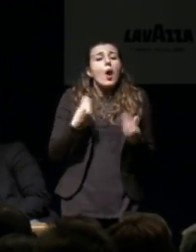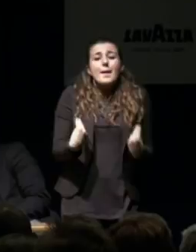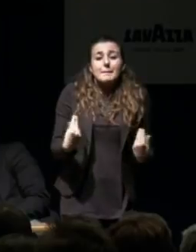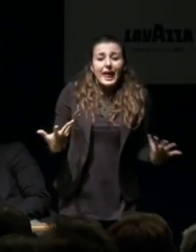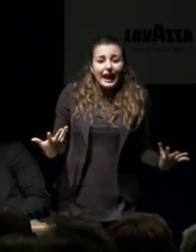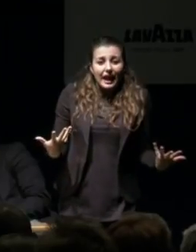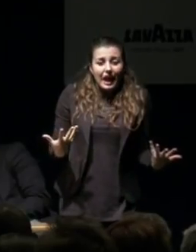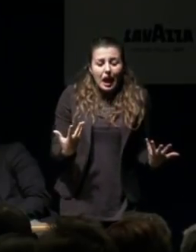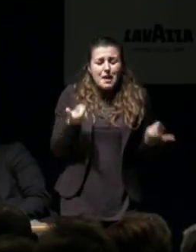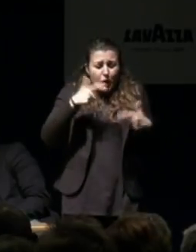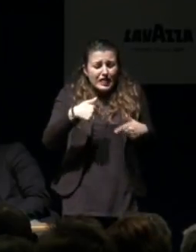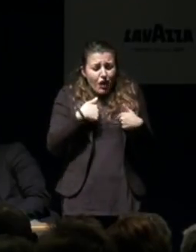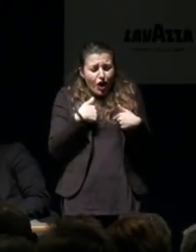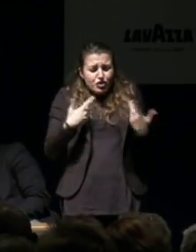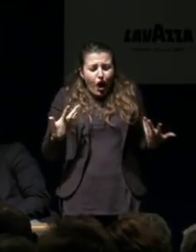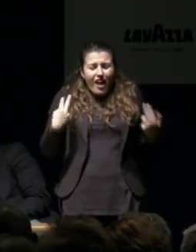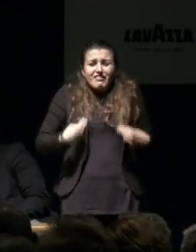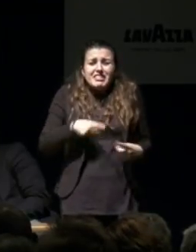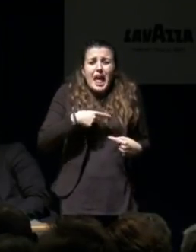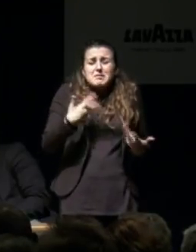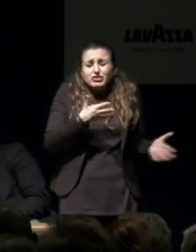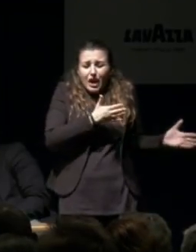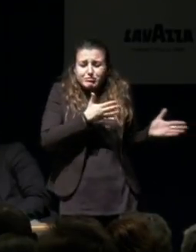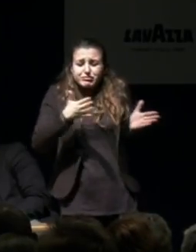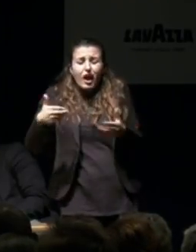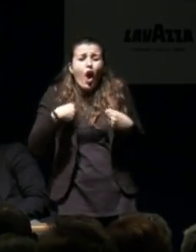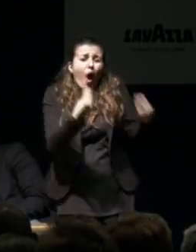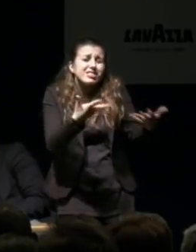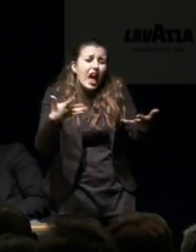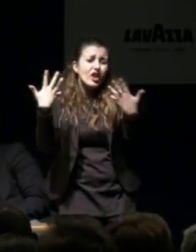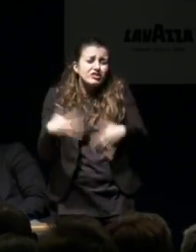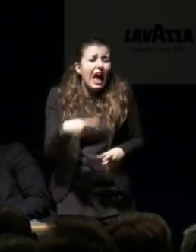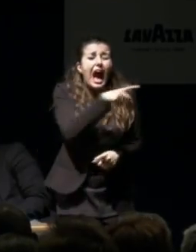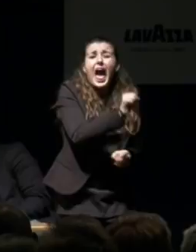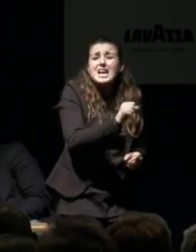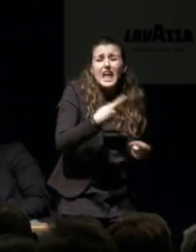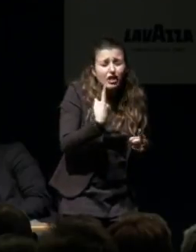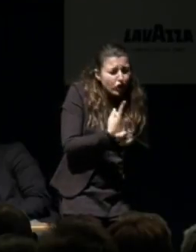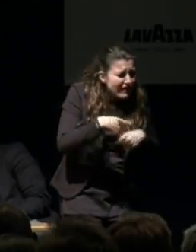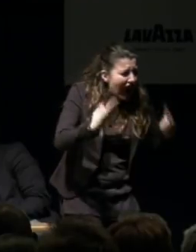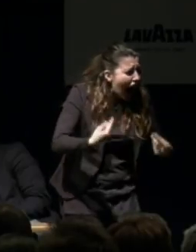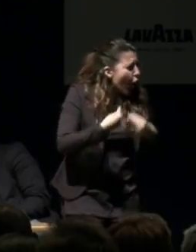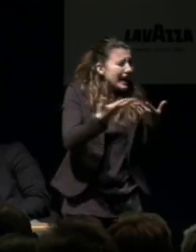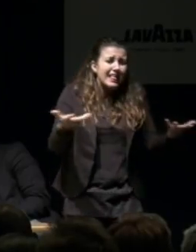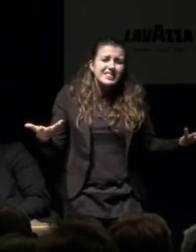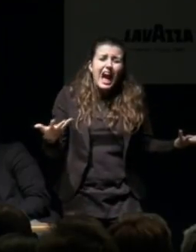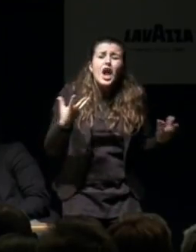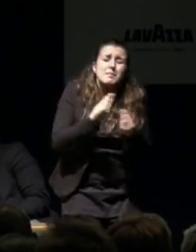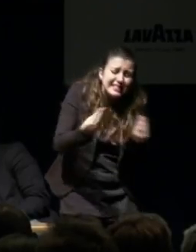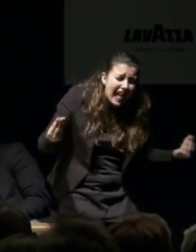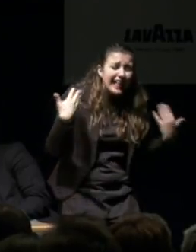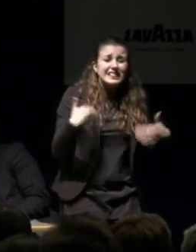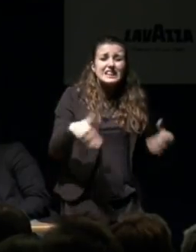perché io quello che avevo da dare in parte lodato in buona parte lui aveva da dare tantissimo e questo tantissimo era un